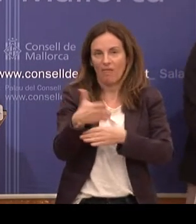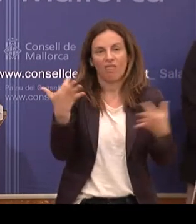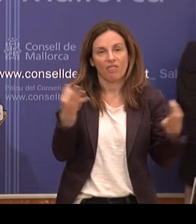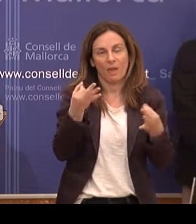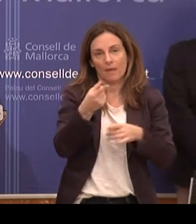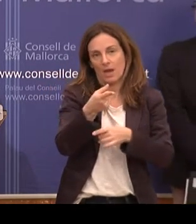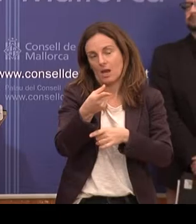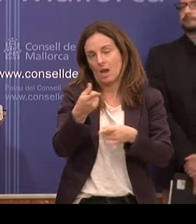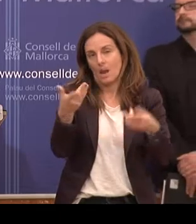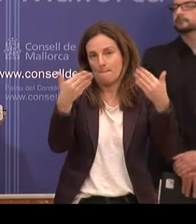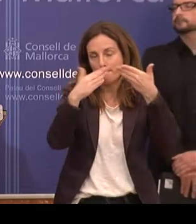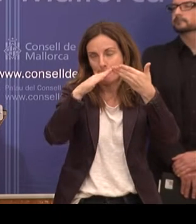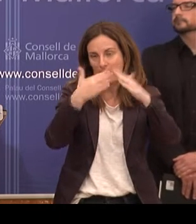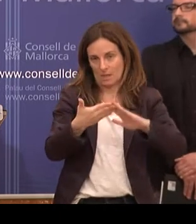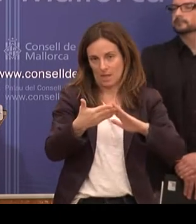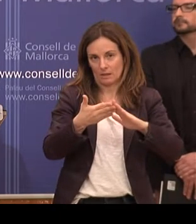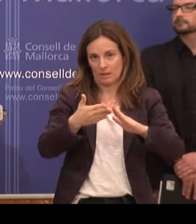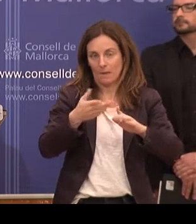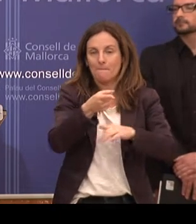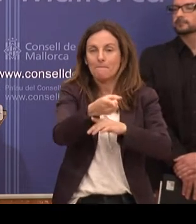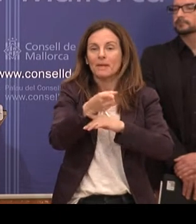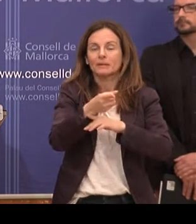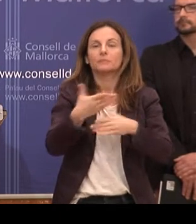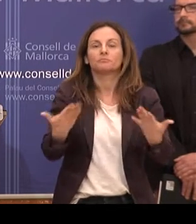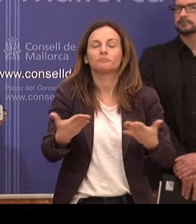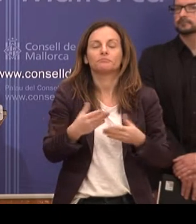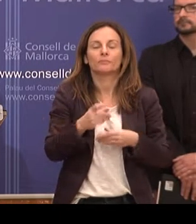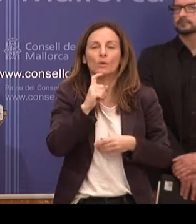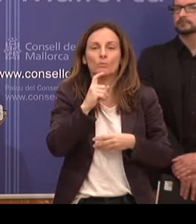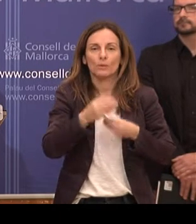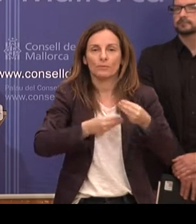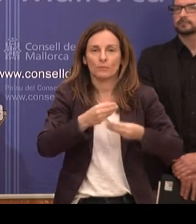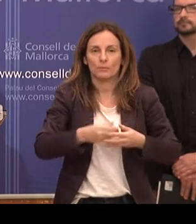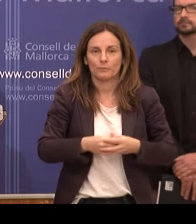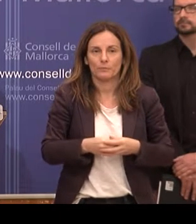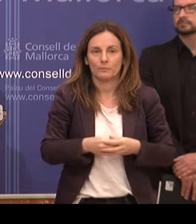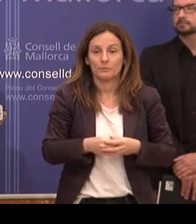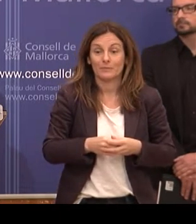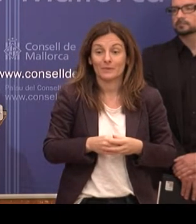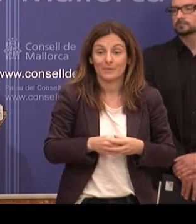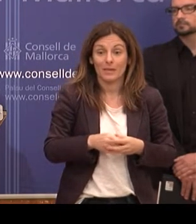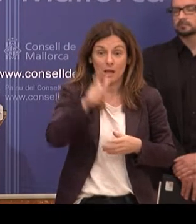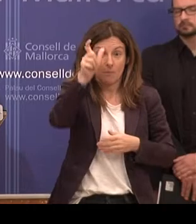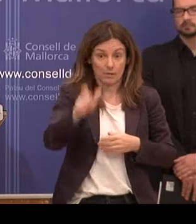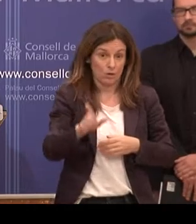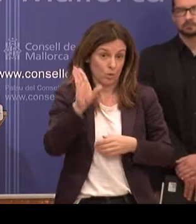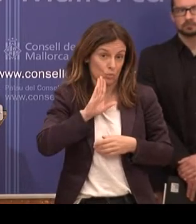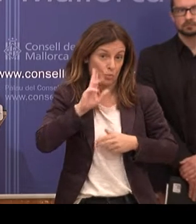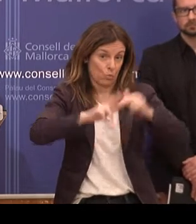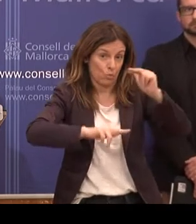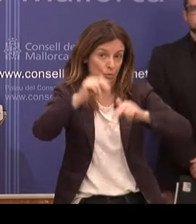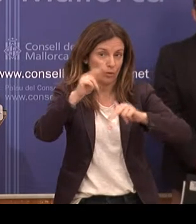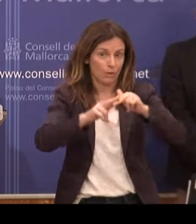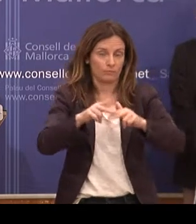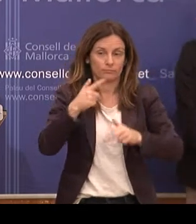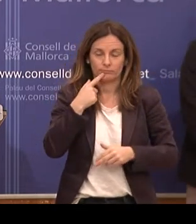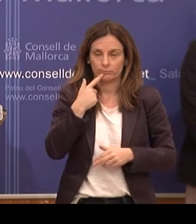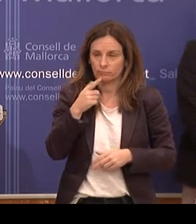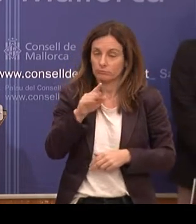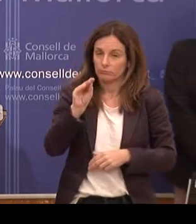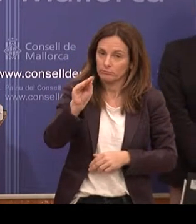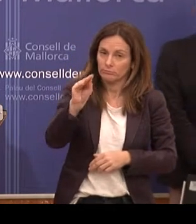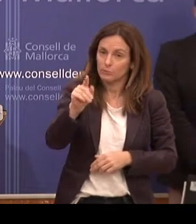Aquests 562 expedients que hem trobat anteriors, no tenen si ho ha analitzat. Per tant, el primer